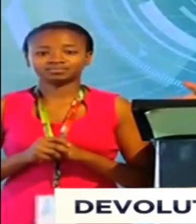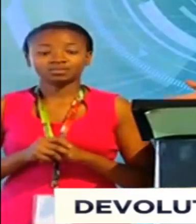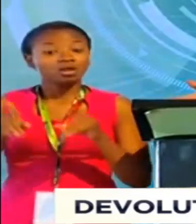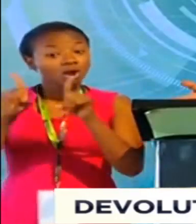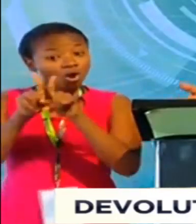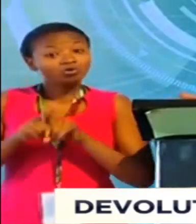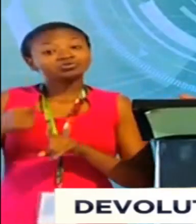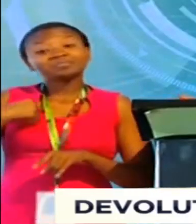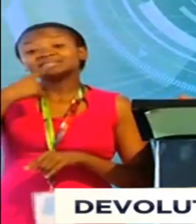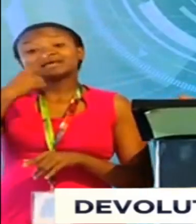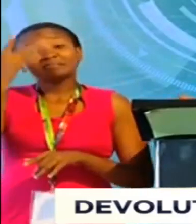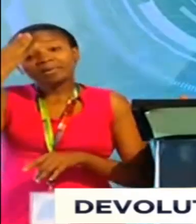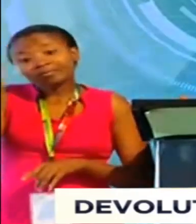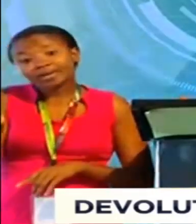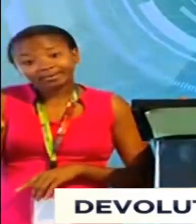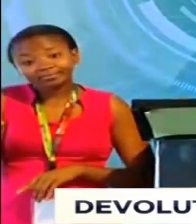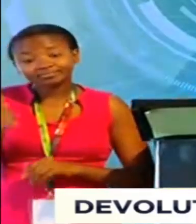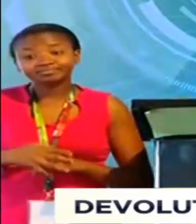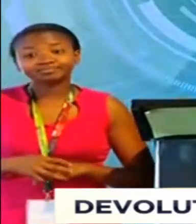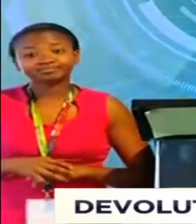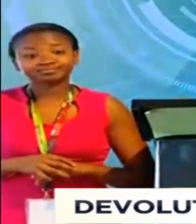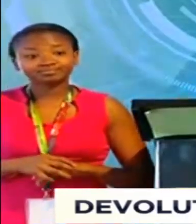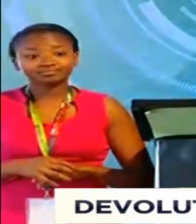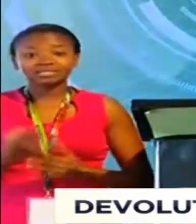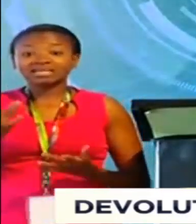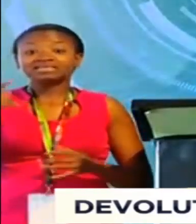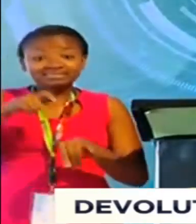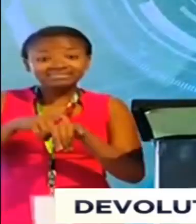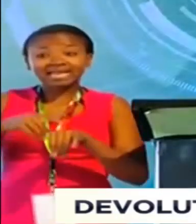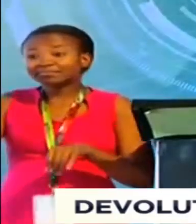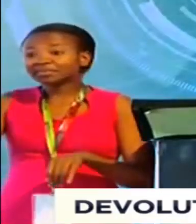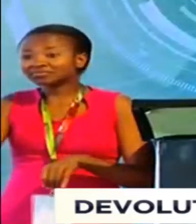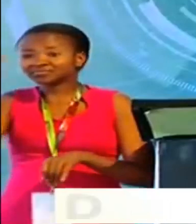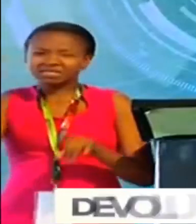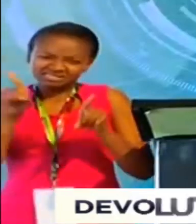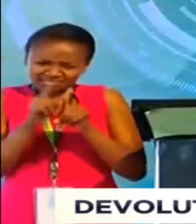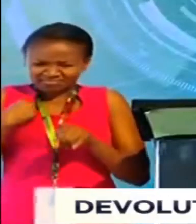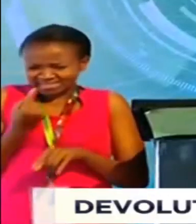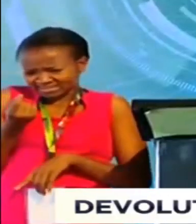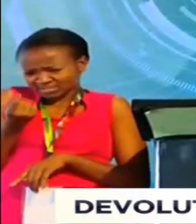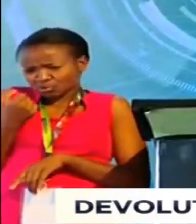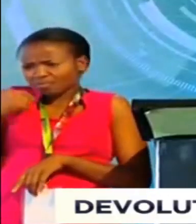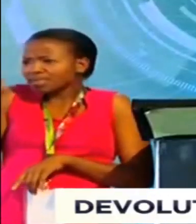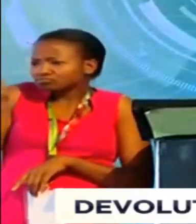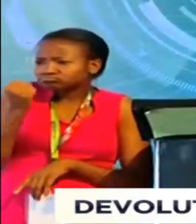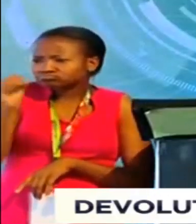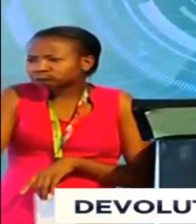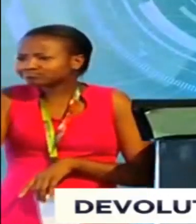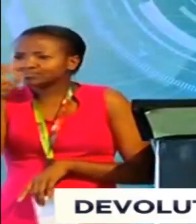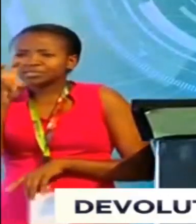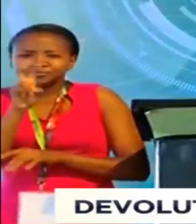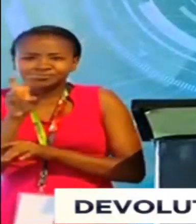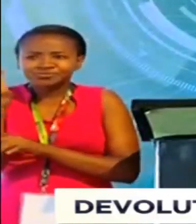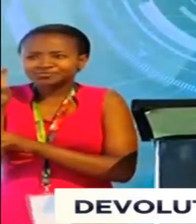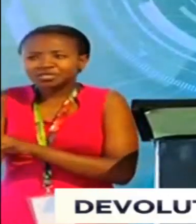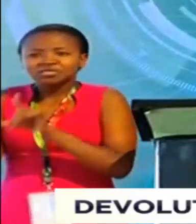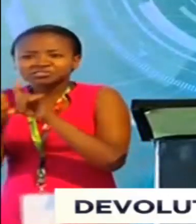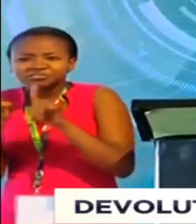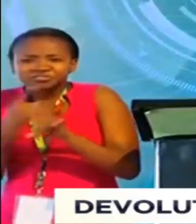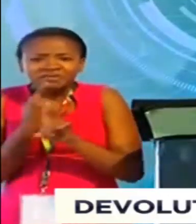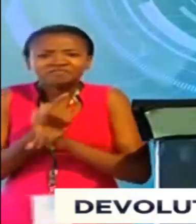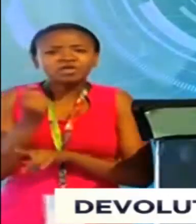Na nasema hivyo kwa nini? Hata ukitembea, nimepata nafasi kidogo ya kuweza kutembea kwa